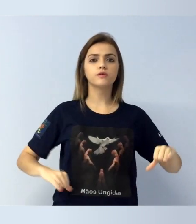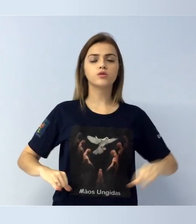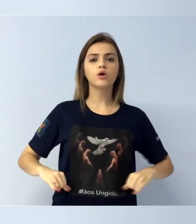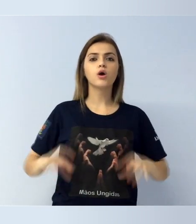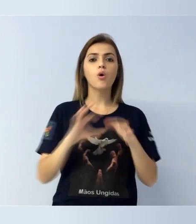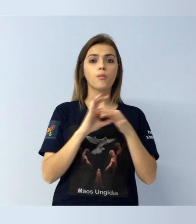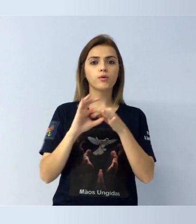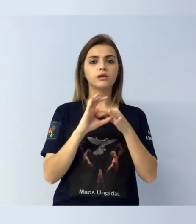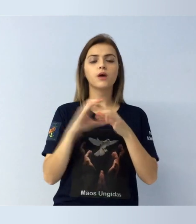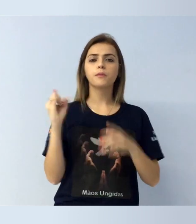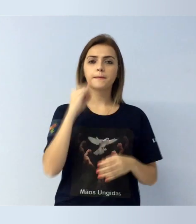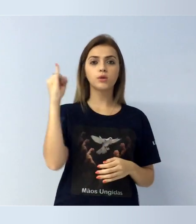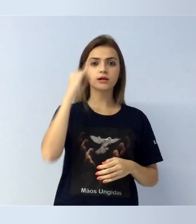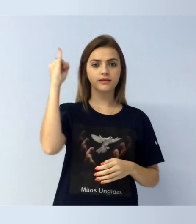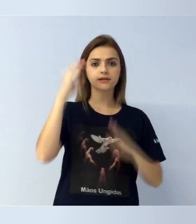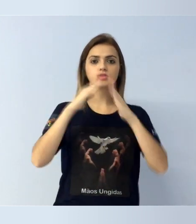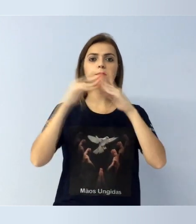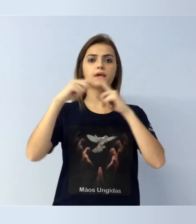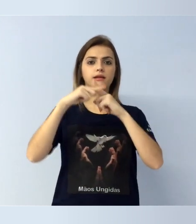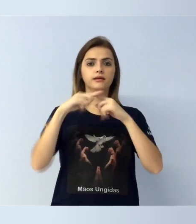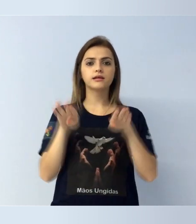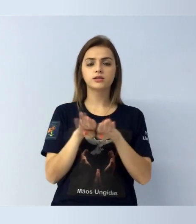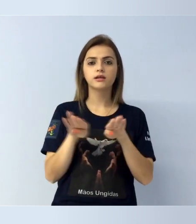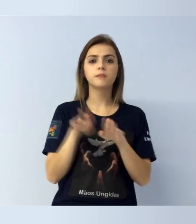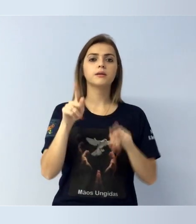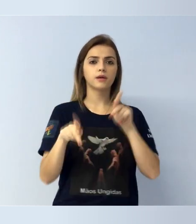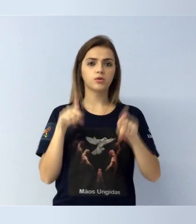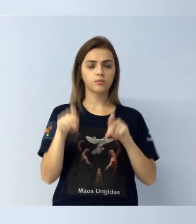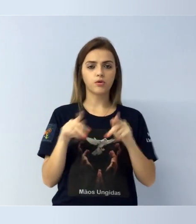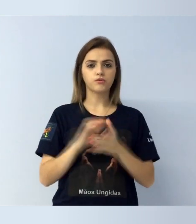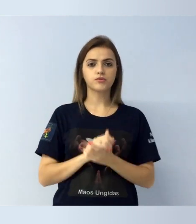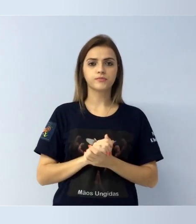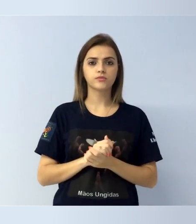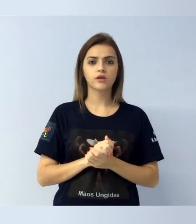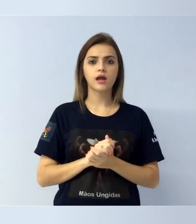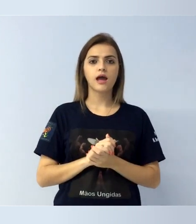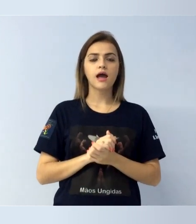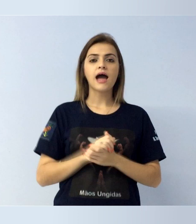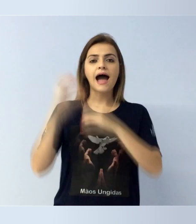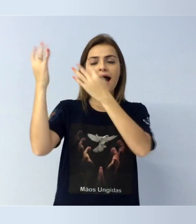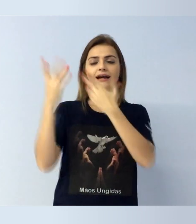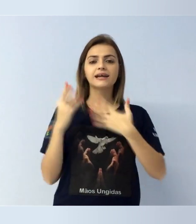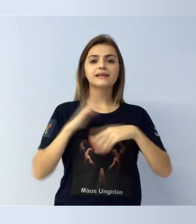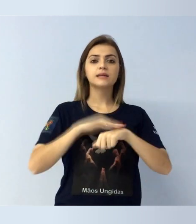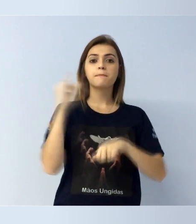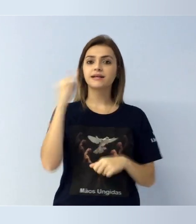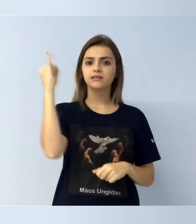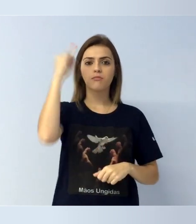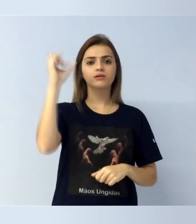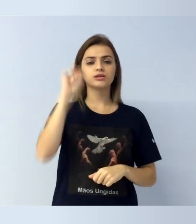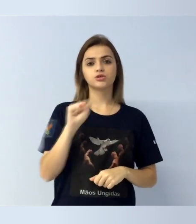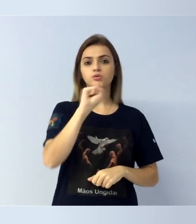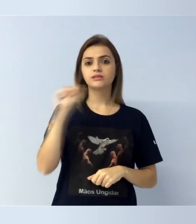apostolado precioso para a igreja e para o mundo. A principal graça do